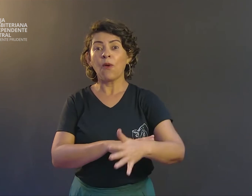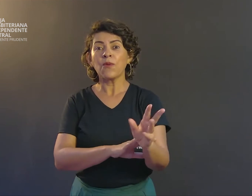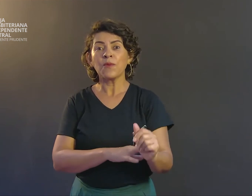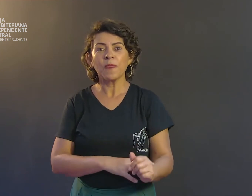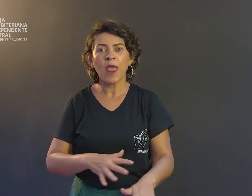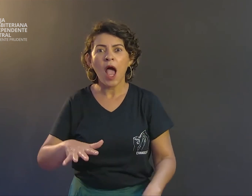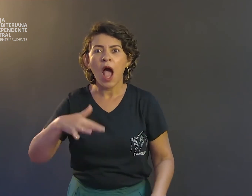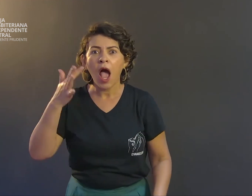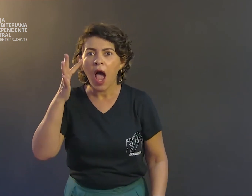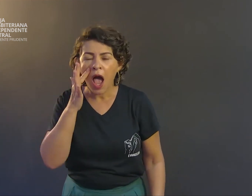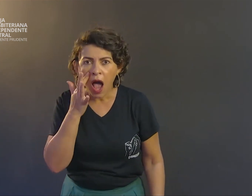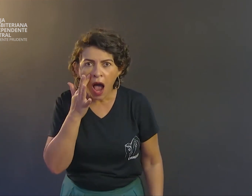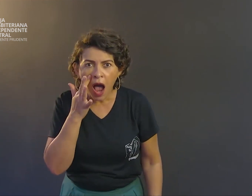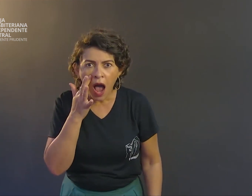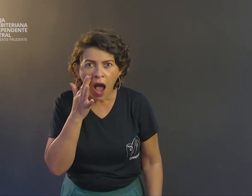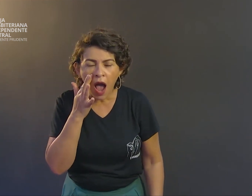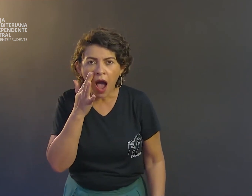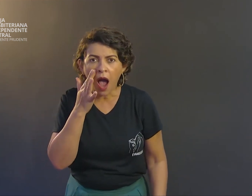Não sei por que tive que orar por 40 minutos.